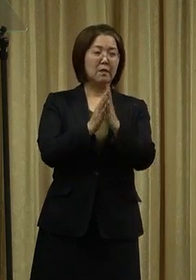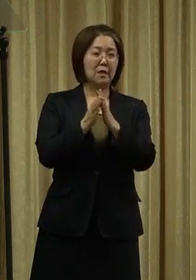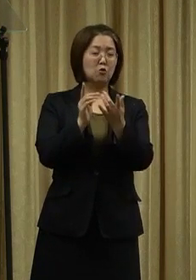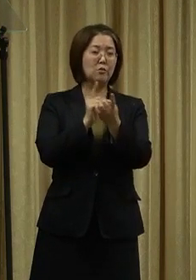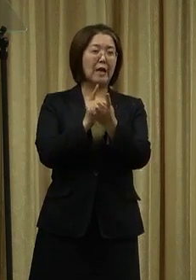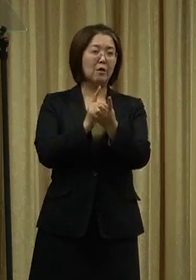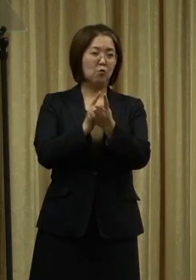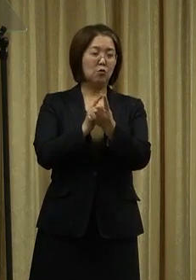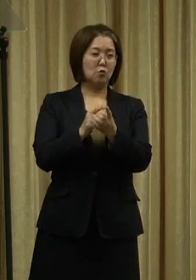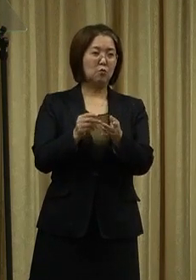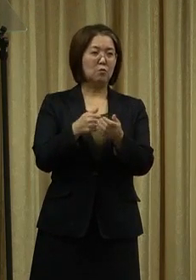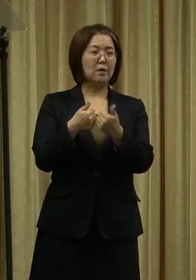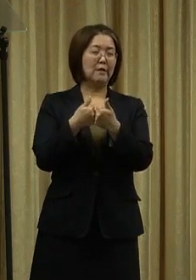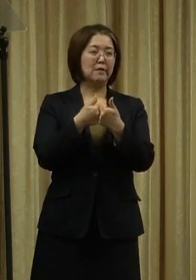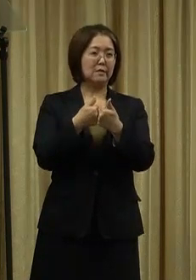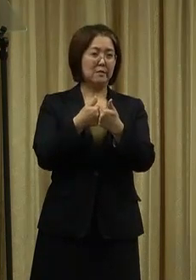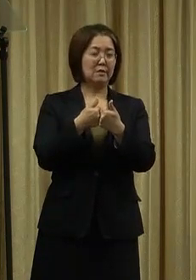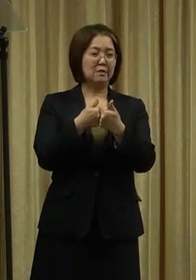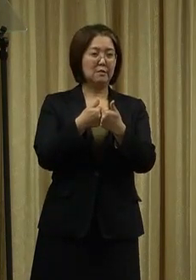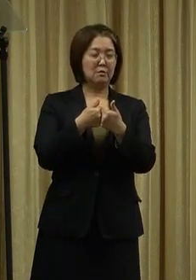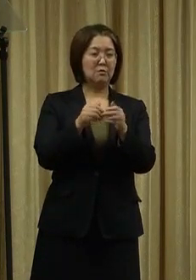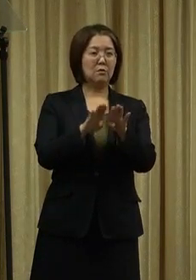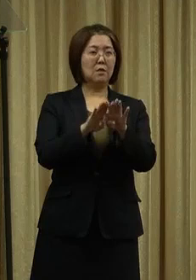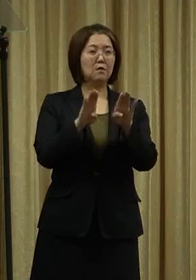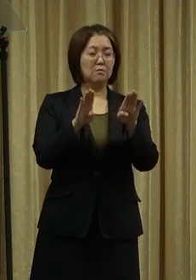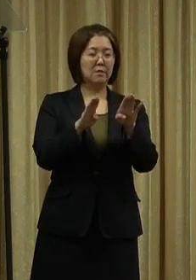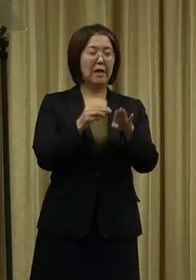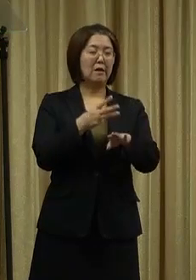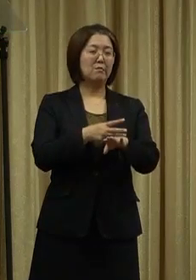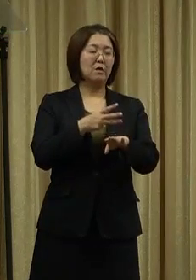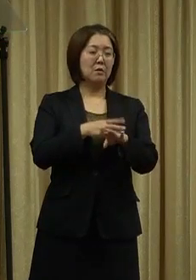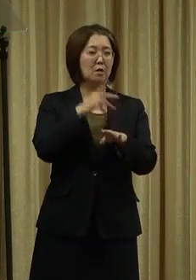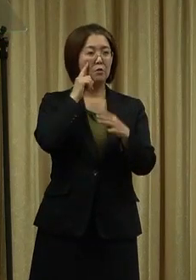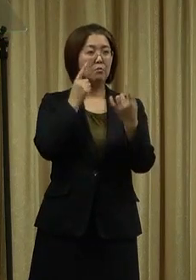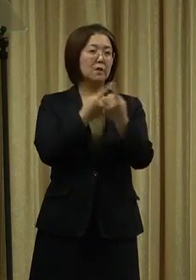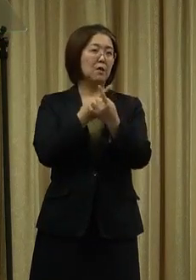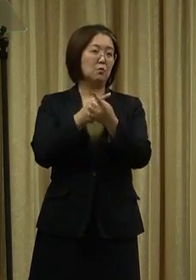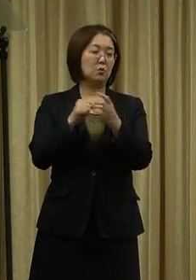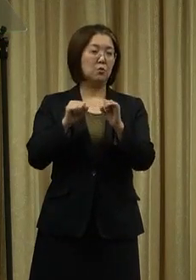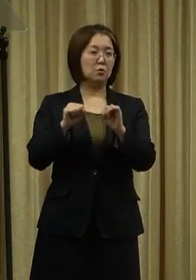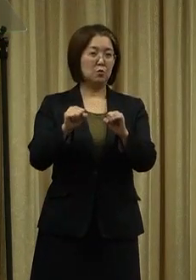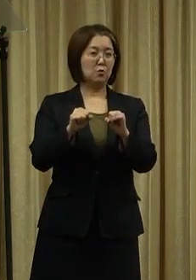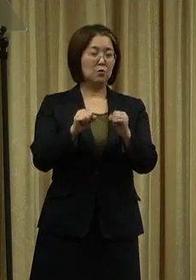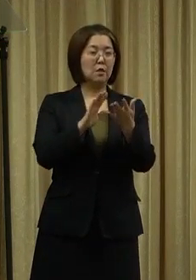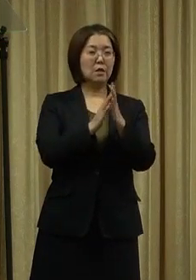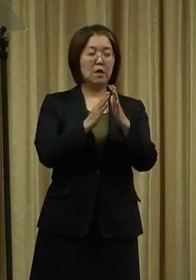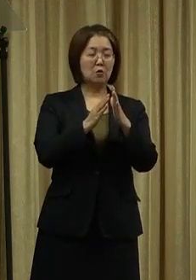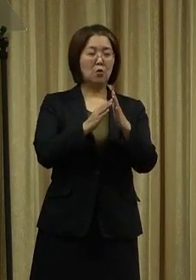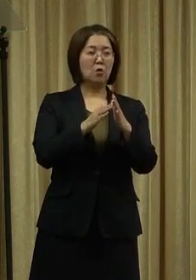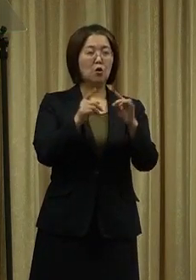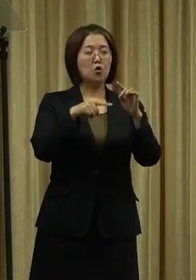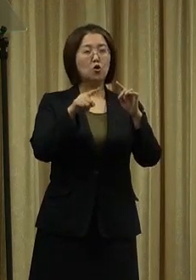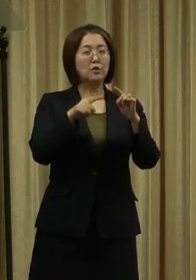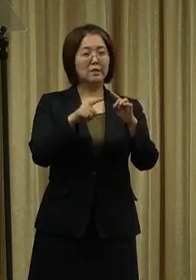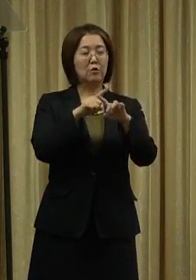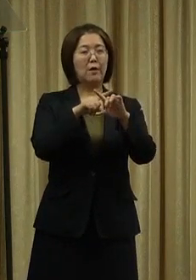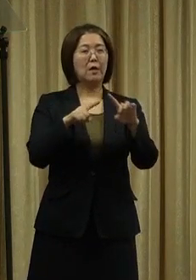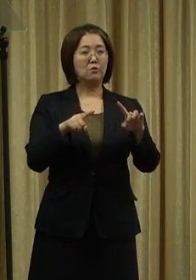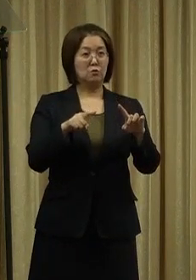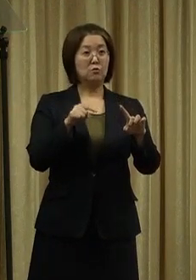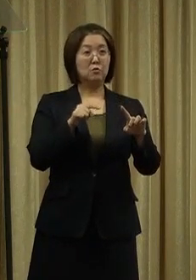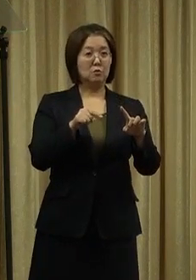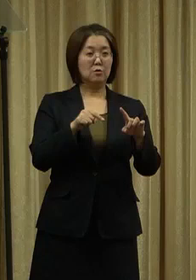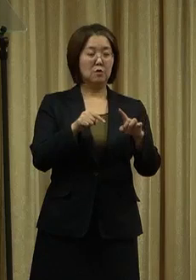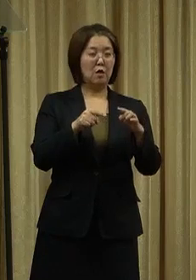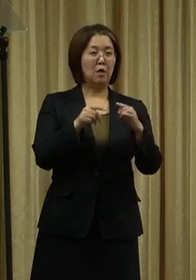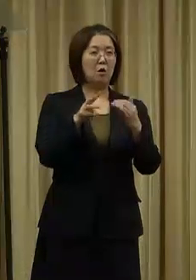し、全庁的な各種計画マニュアルの見直しなどに取り組むほか、県の公式 X により防災情報の発信を